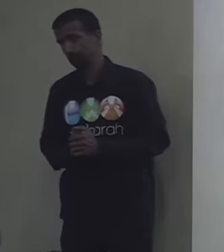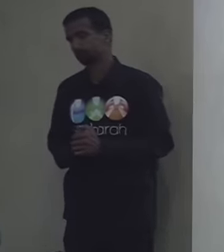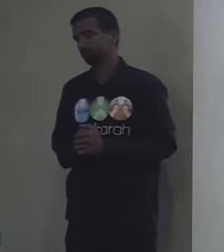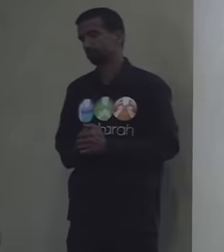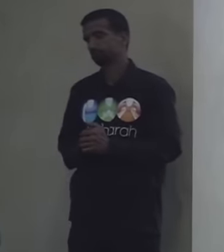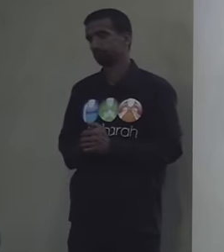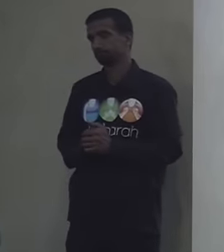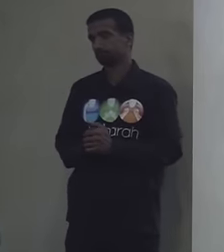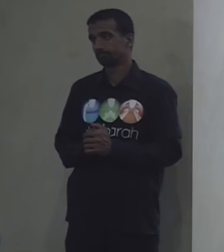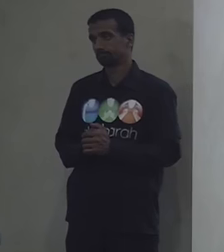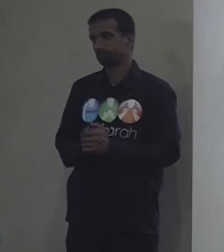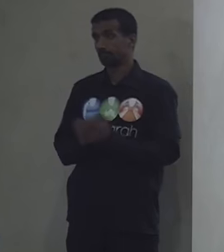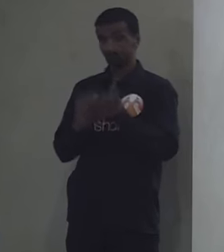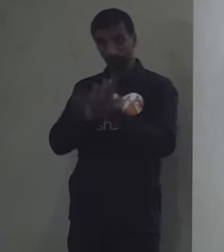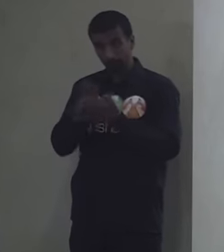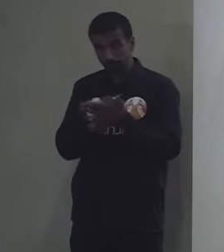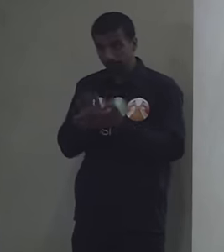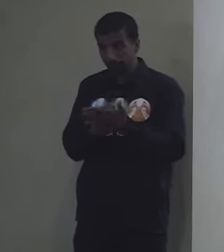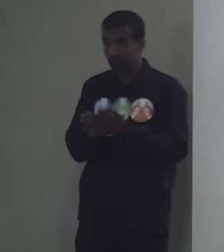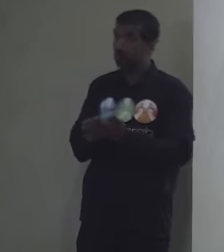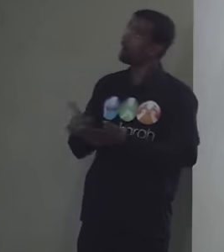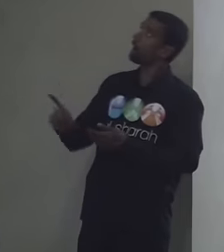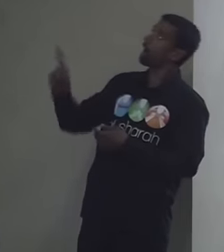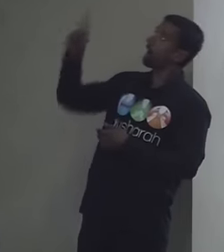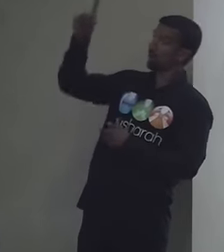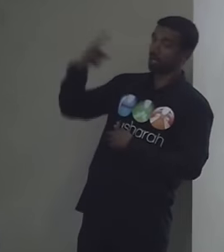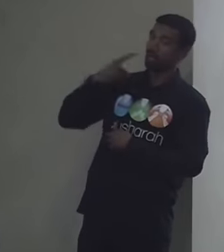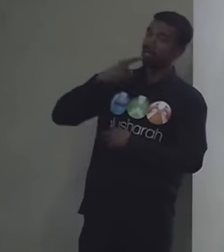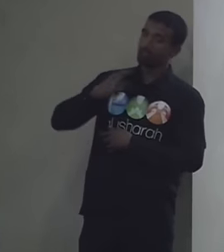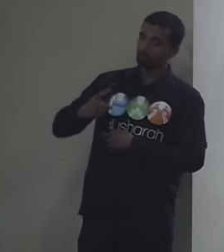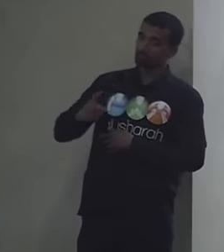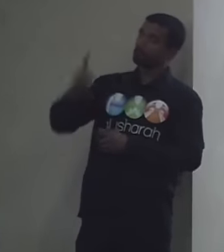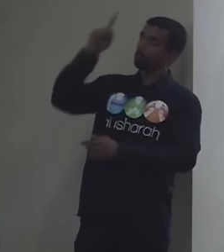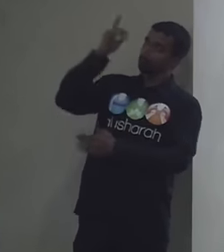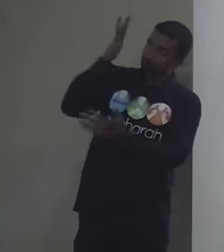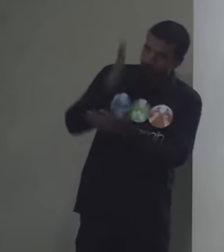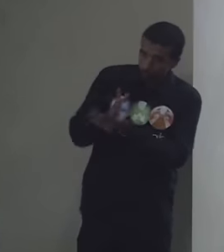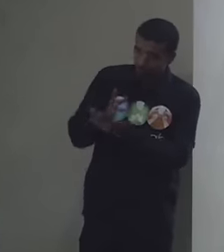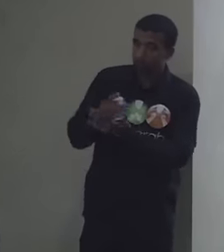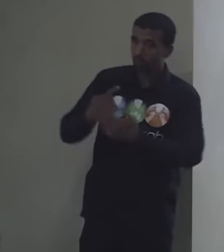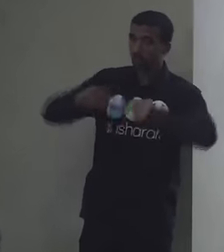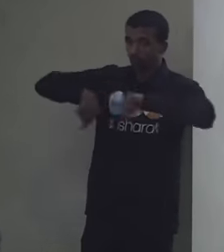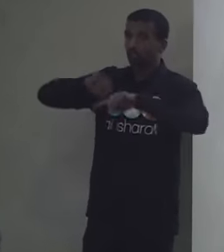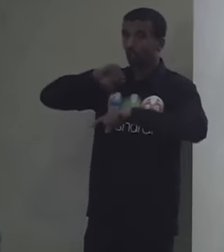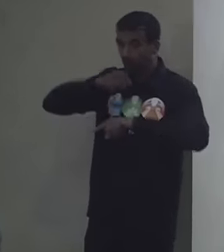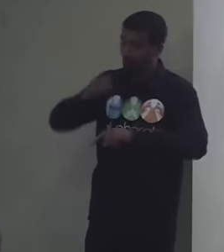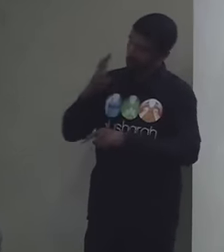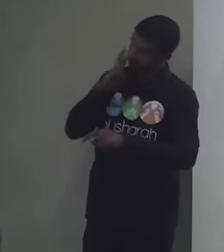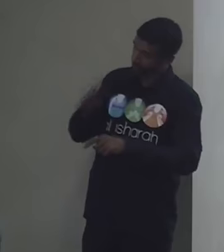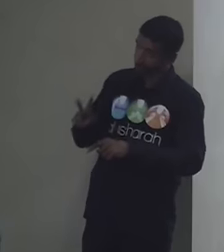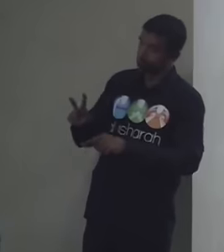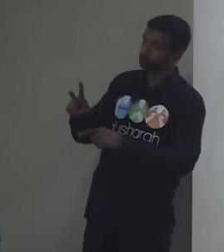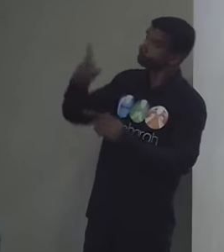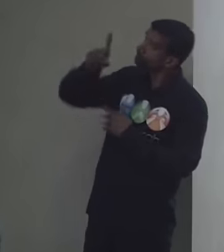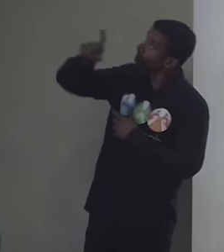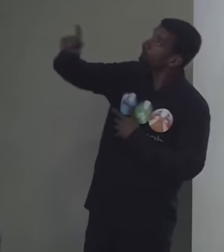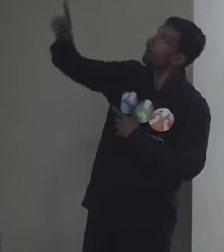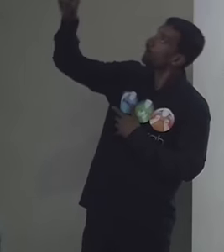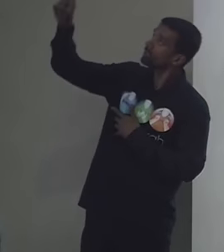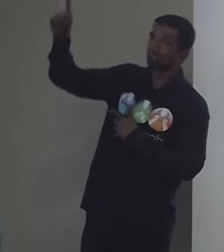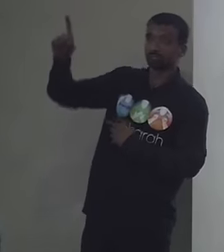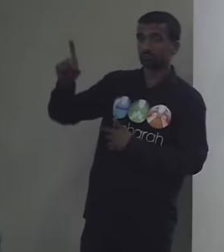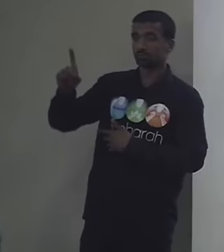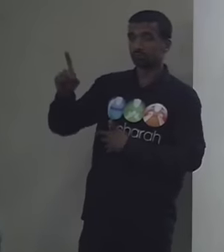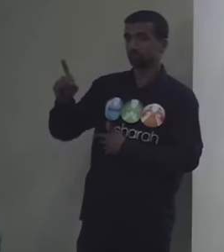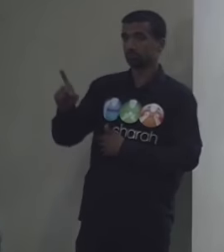absolutely going to see Jahim. I swear to it, I will make sure you see it. لَتَرَوُنَّ الْجَحِيمِ. The thing is, the irony inside of this ayah